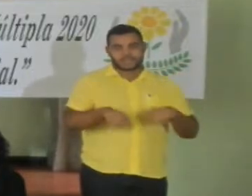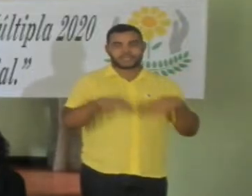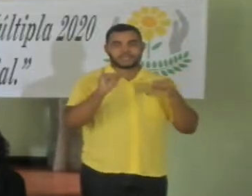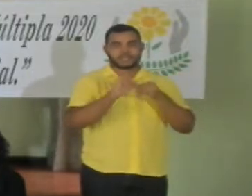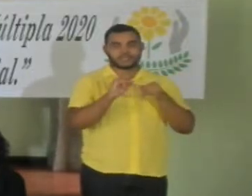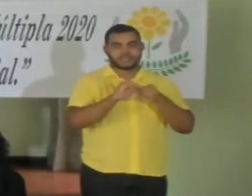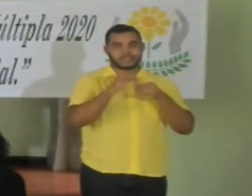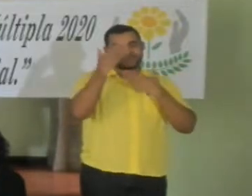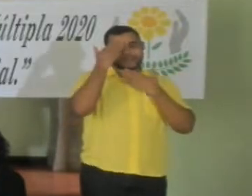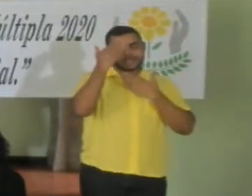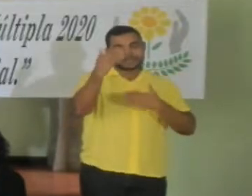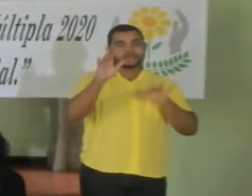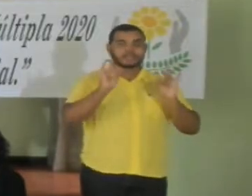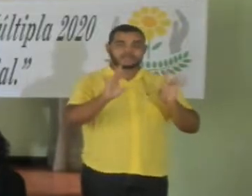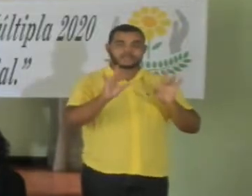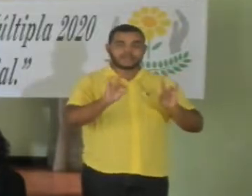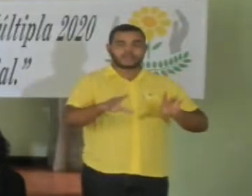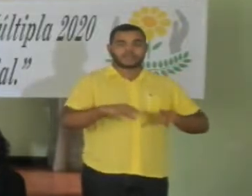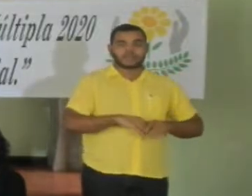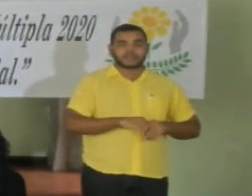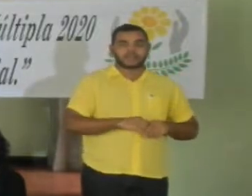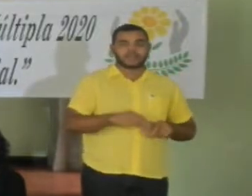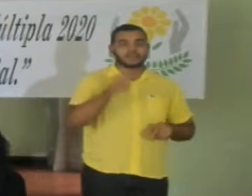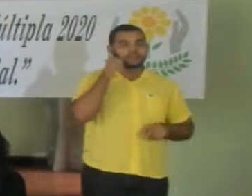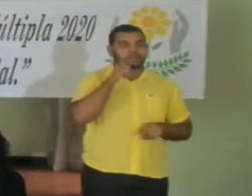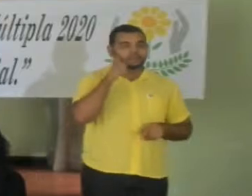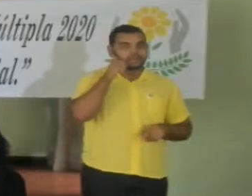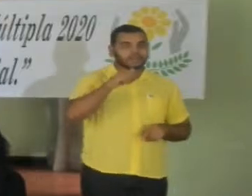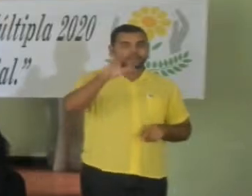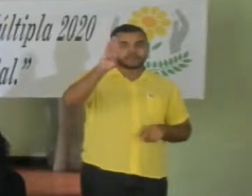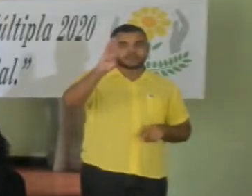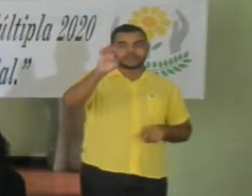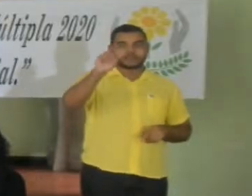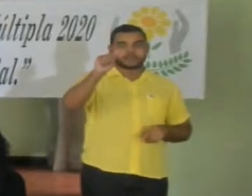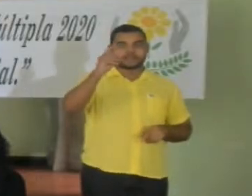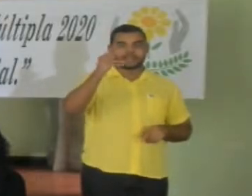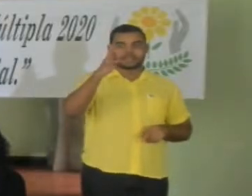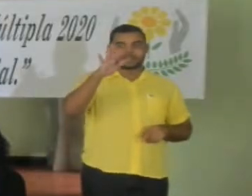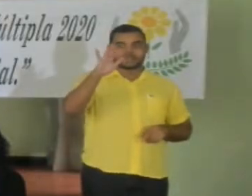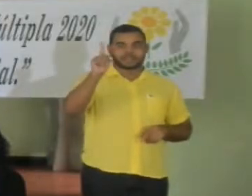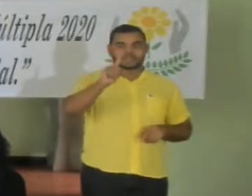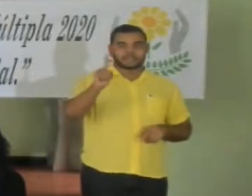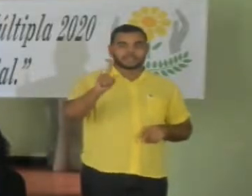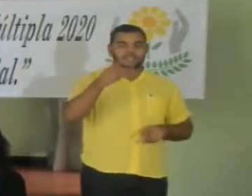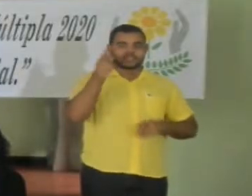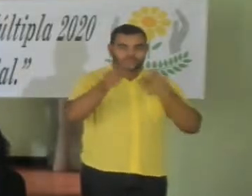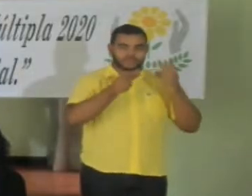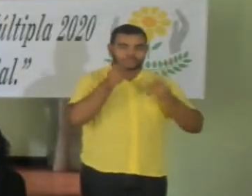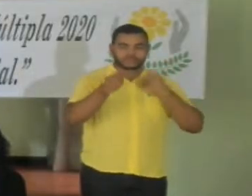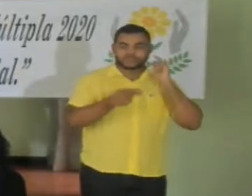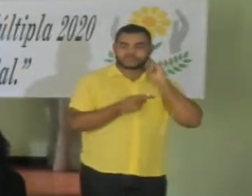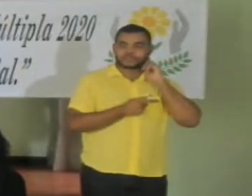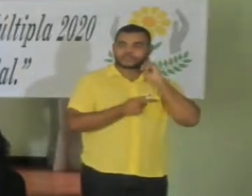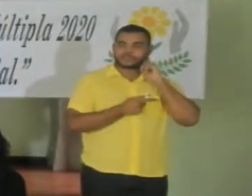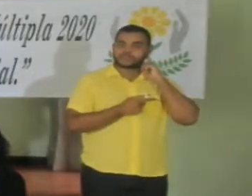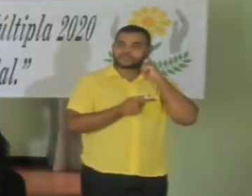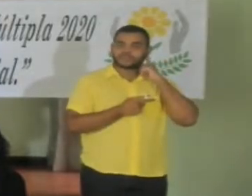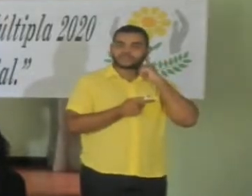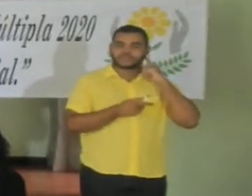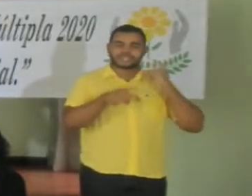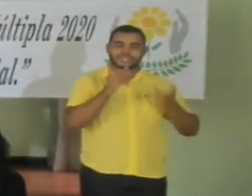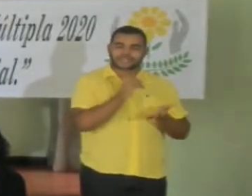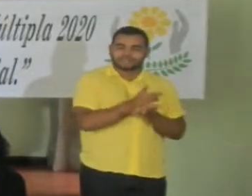agradecimento especial. A Beatriz Egarra Ortiz. Ela que se